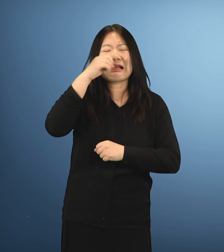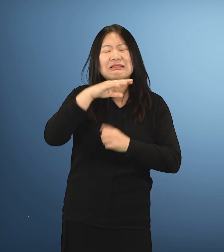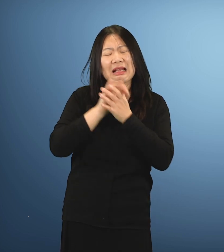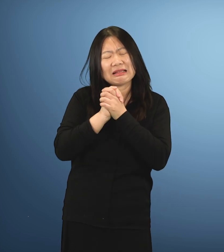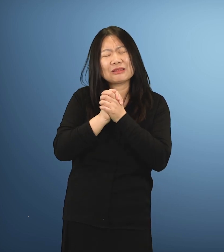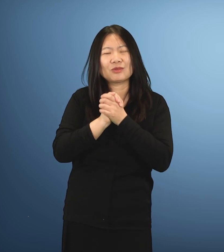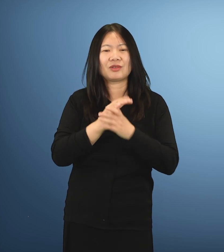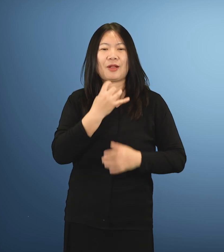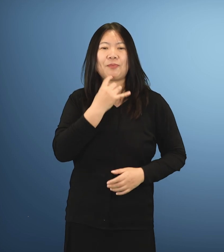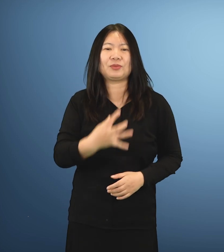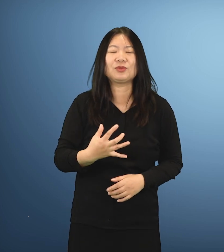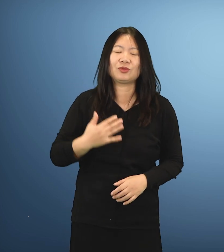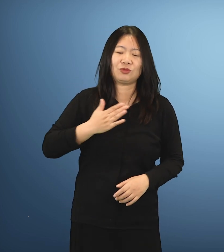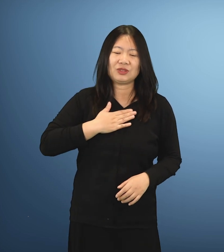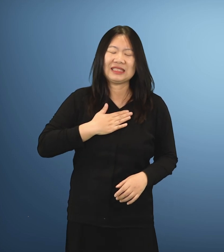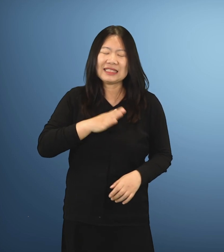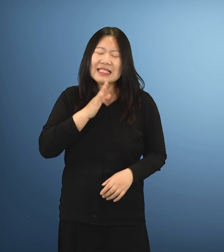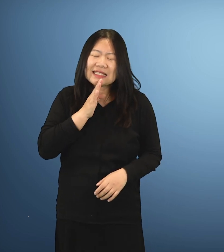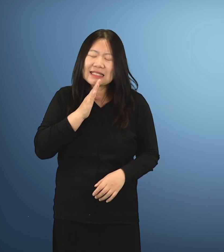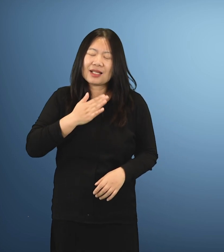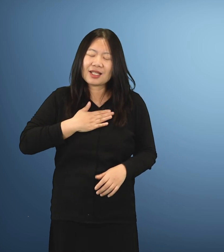우린 잘 몰라요.